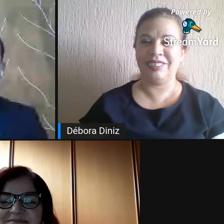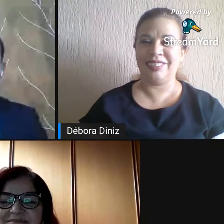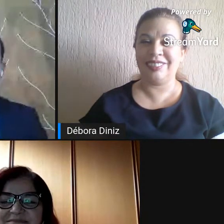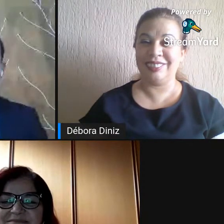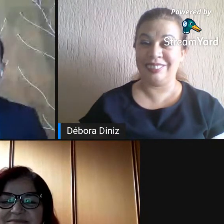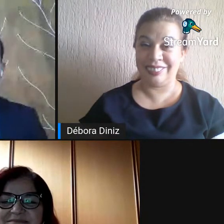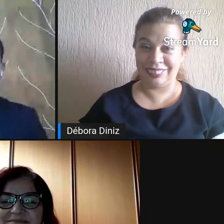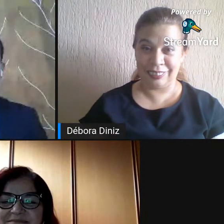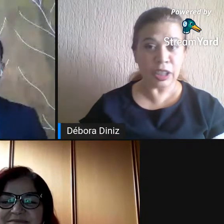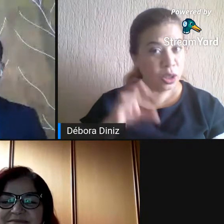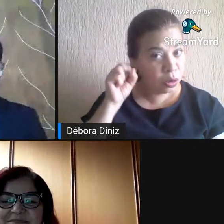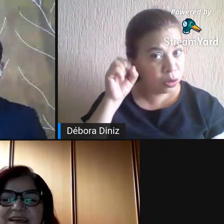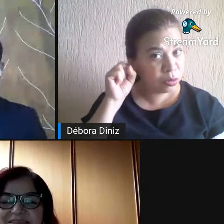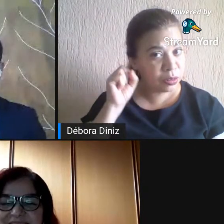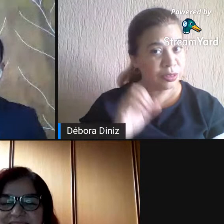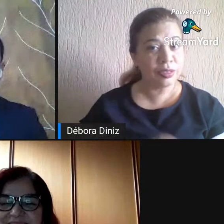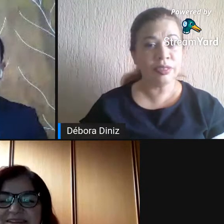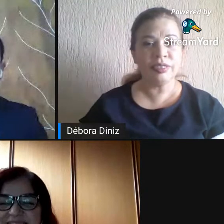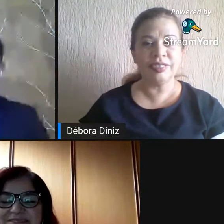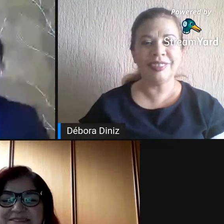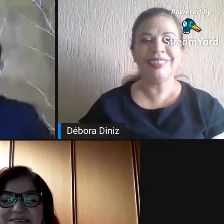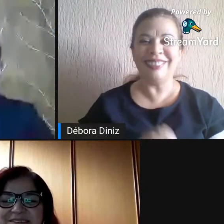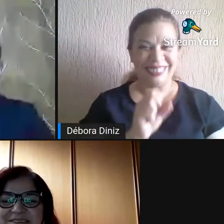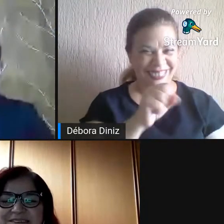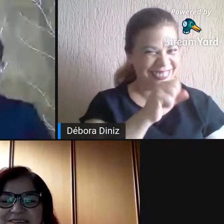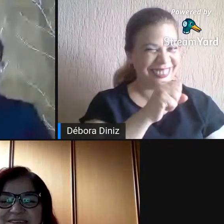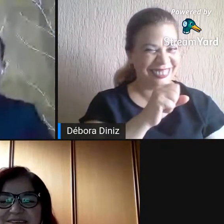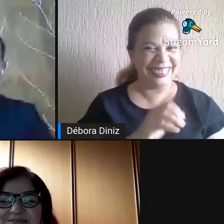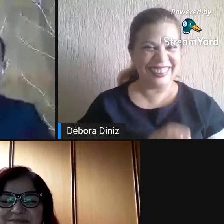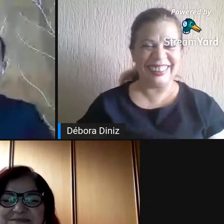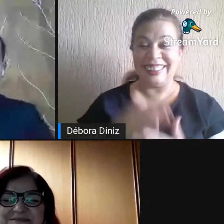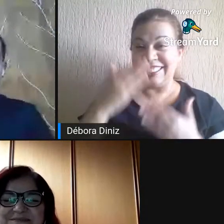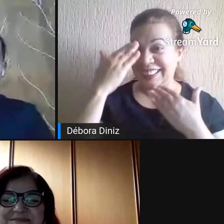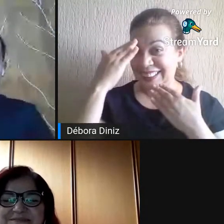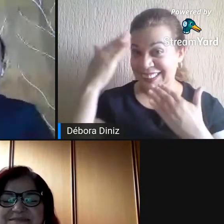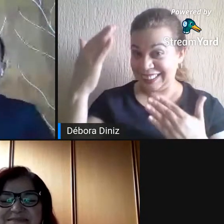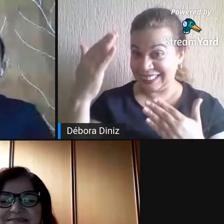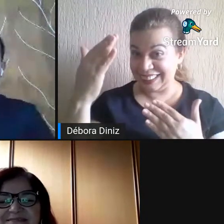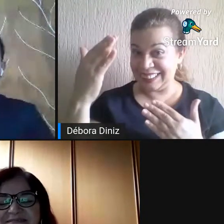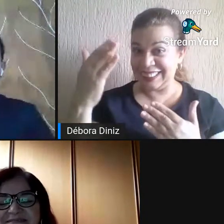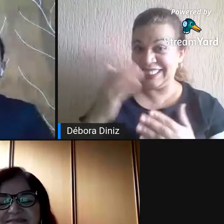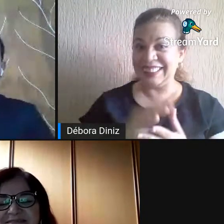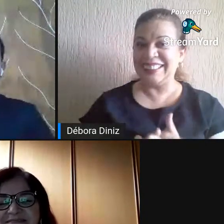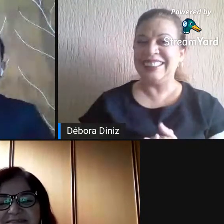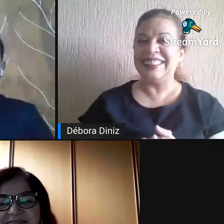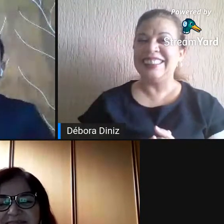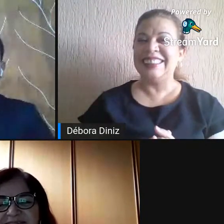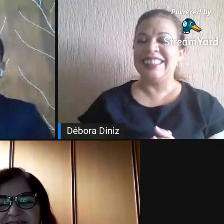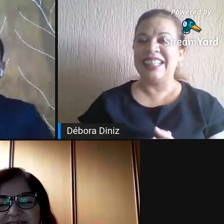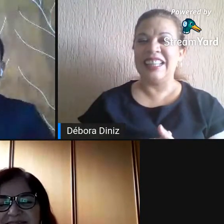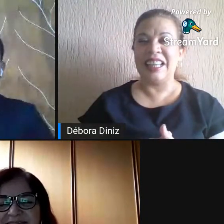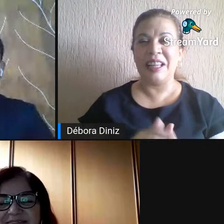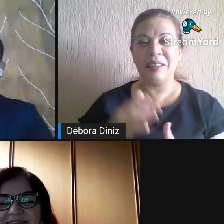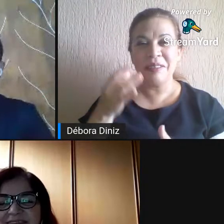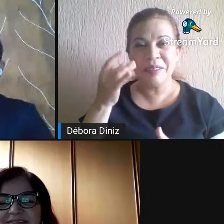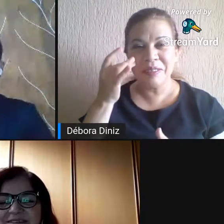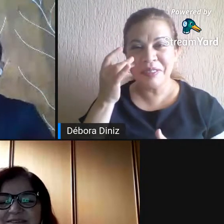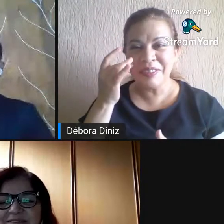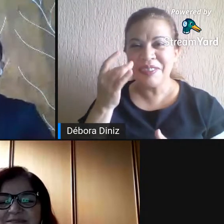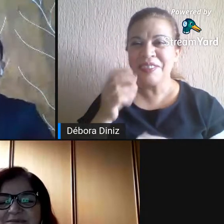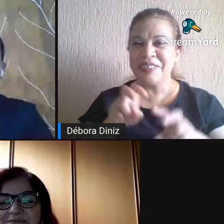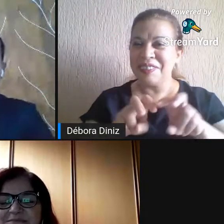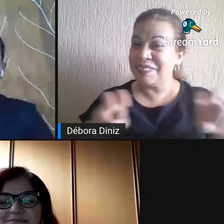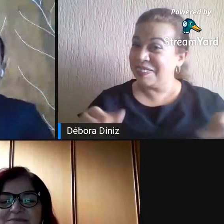Estão me ouvindo ainda? Sim. Agradecemos as falas de todos e presença na nossa mesa de